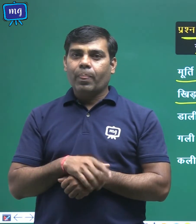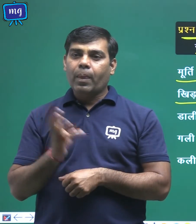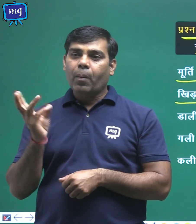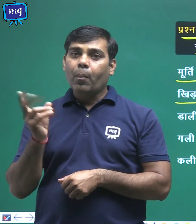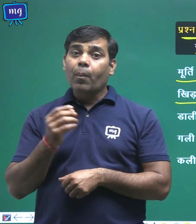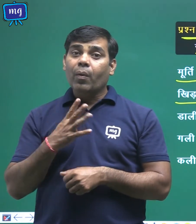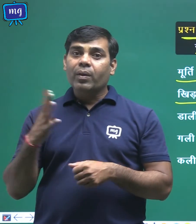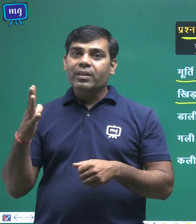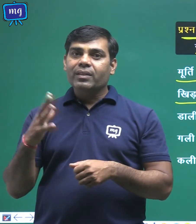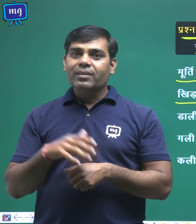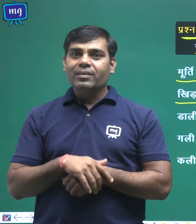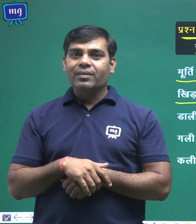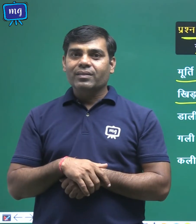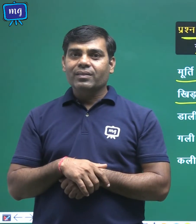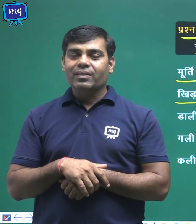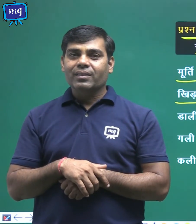बहुवचन